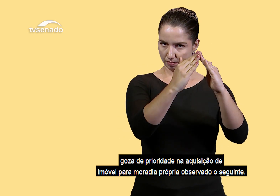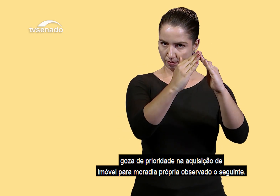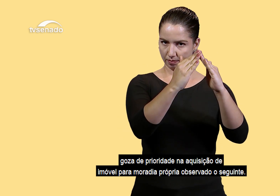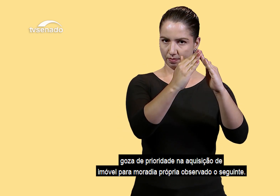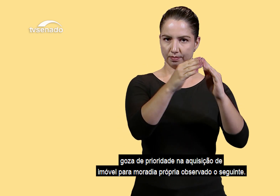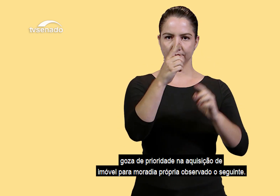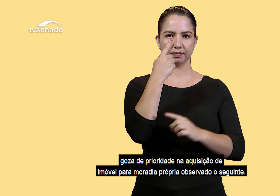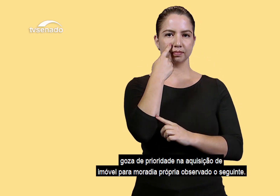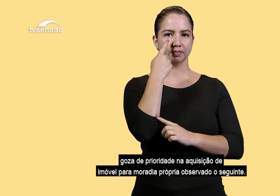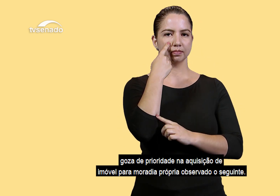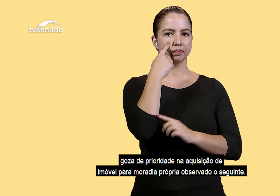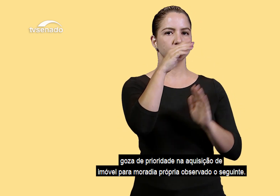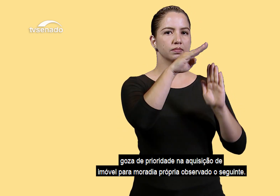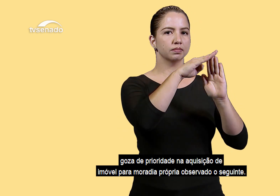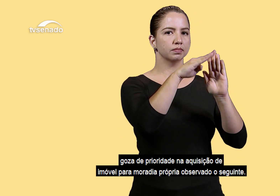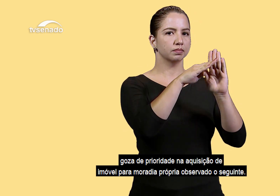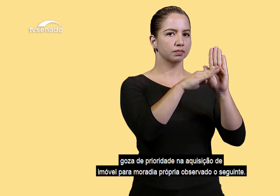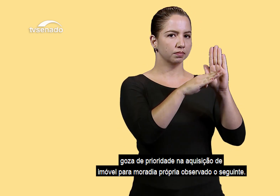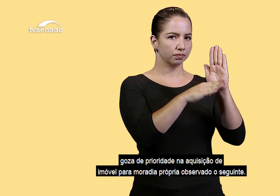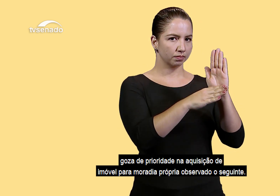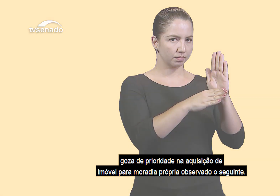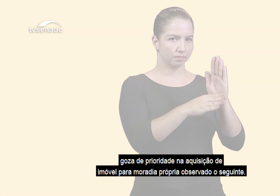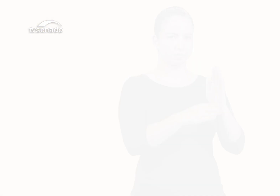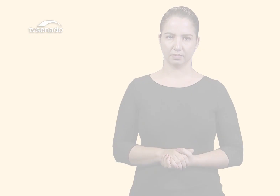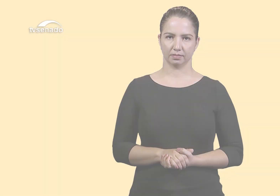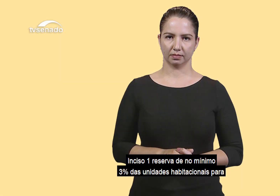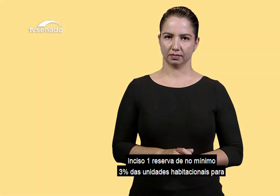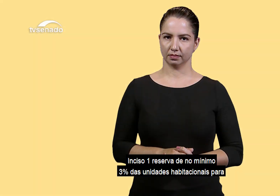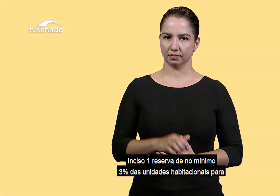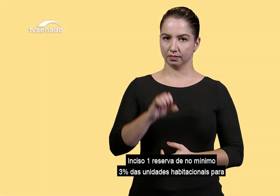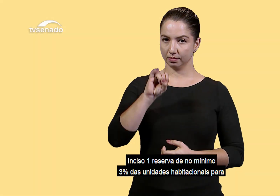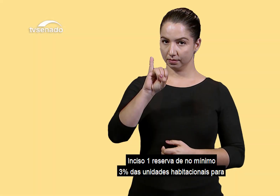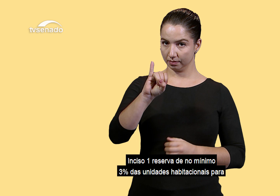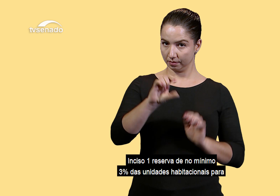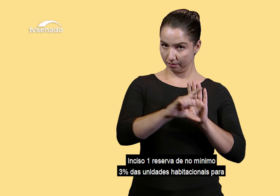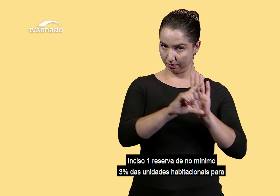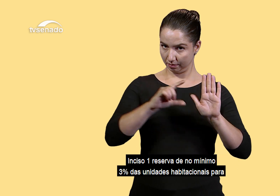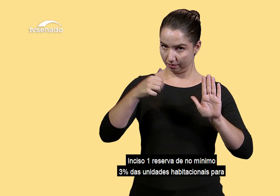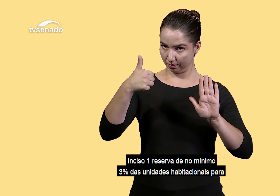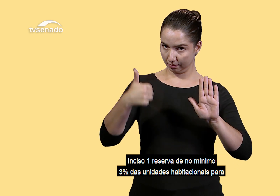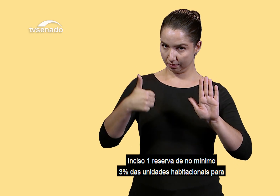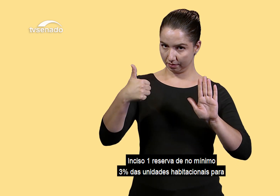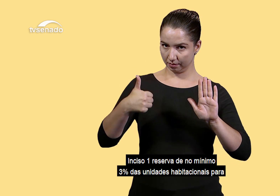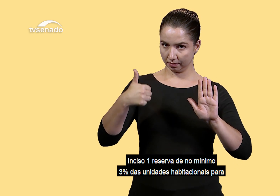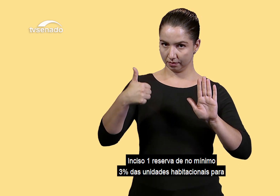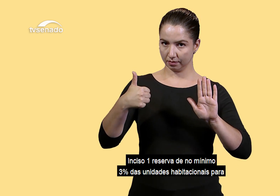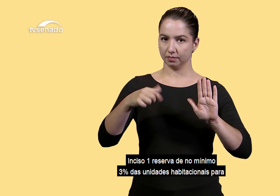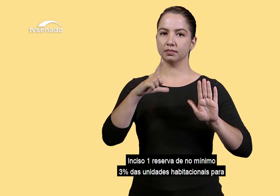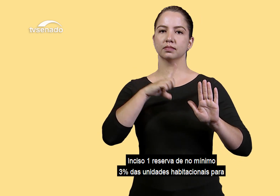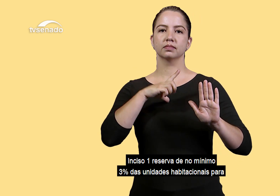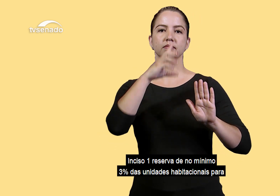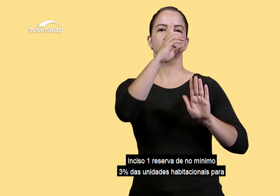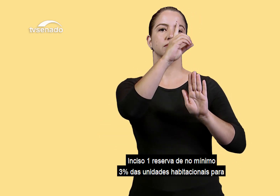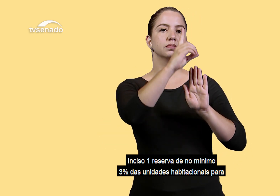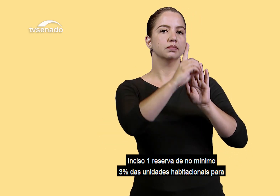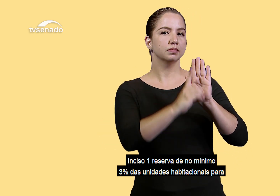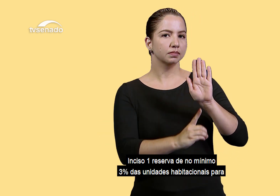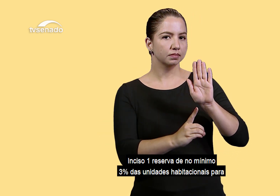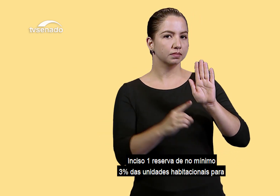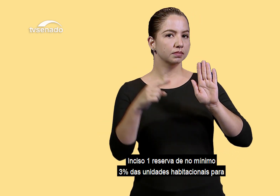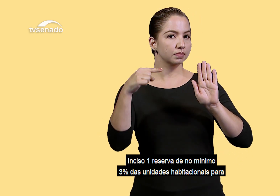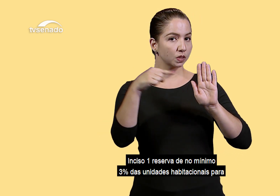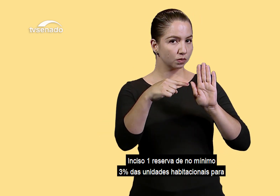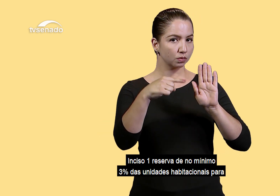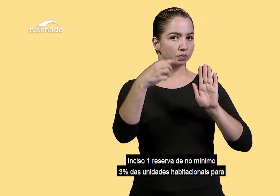observado o seguinte. Inciso 1. Reserva de, no mínimo, 3%